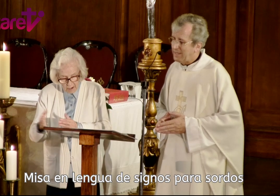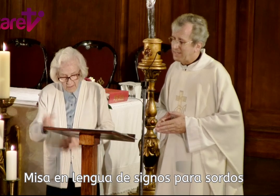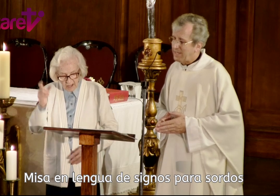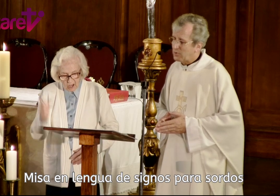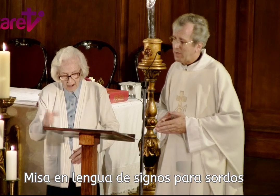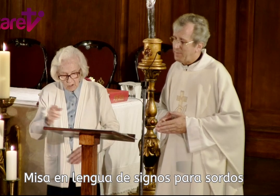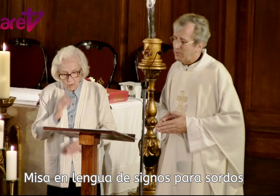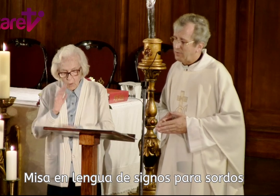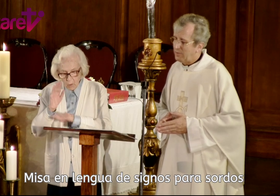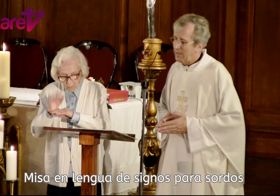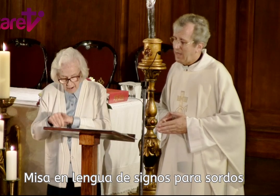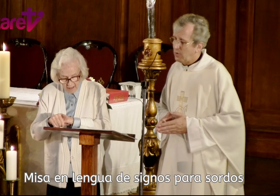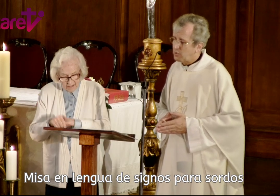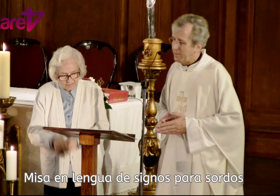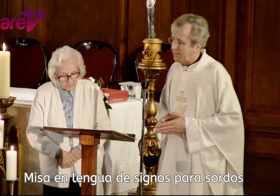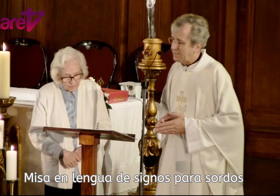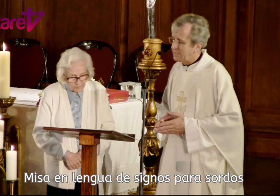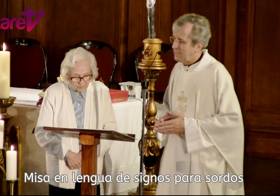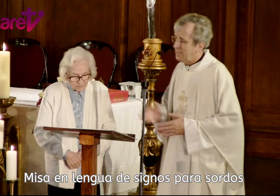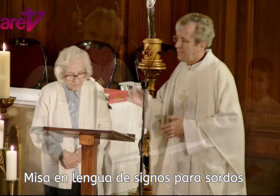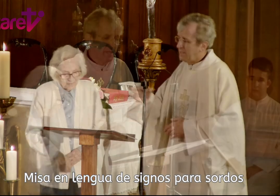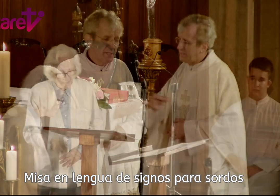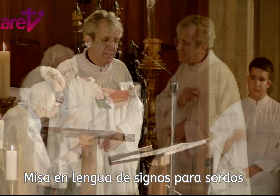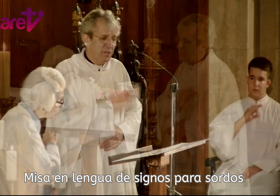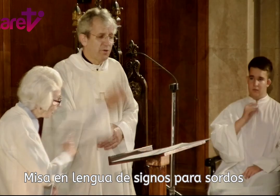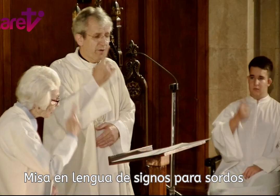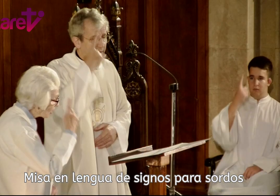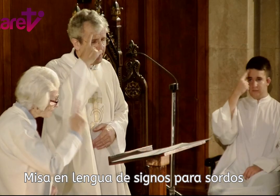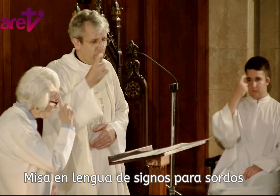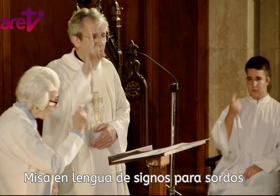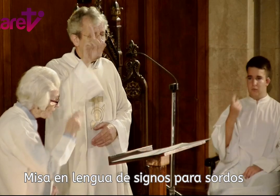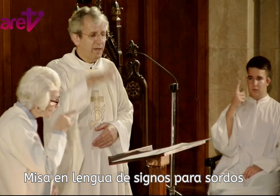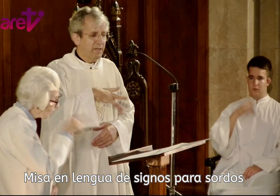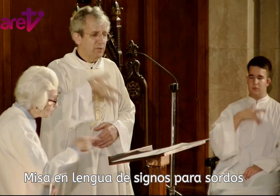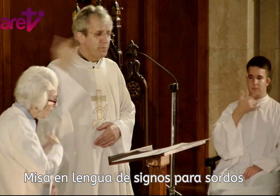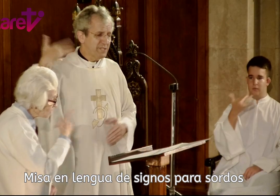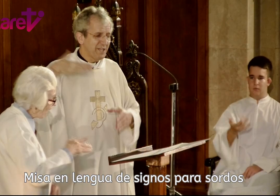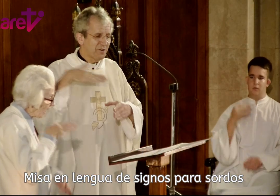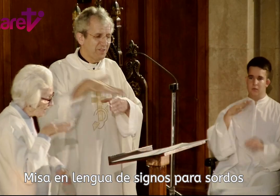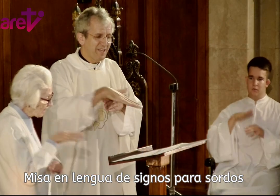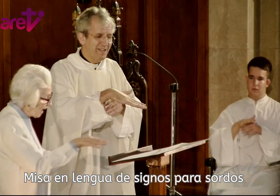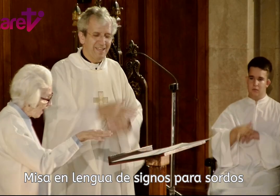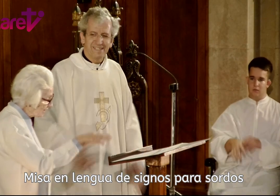enseña su camino a los humildes. Señor, recuerda que tu misericordia es